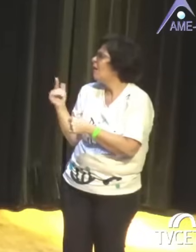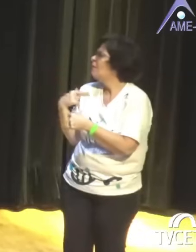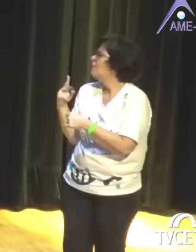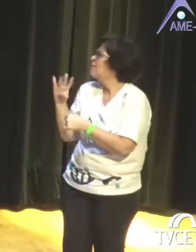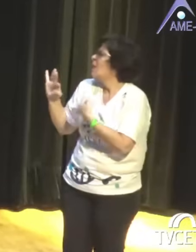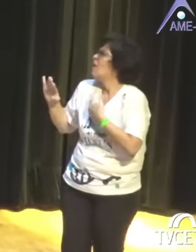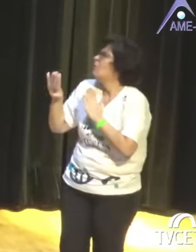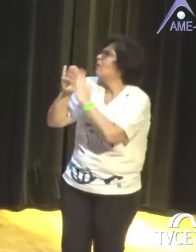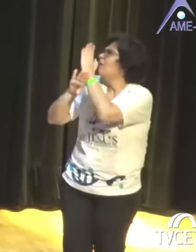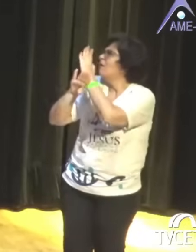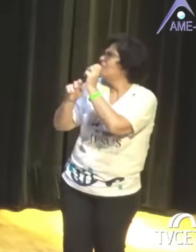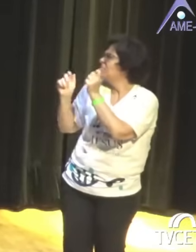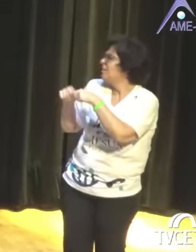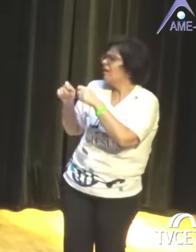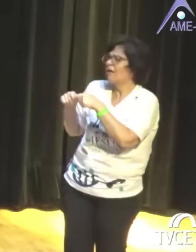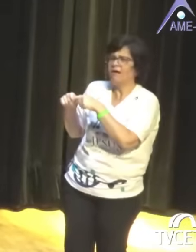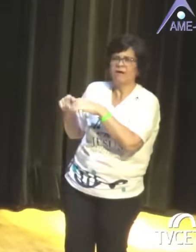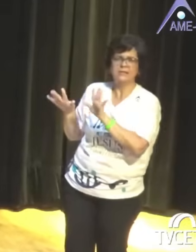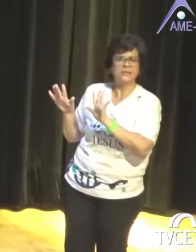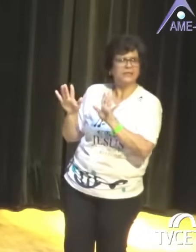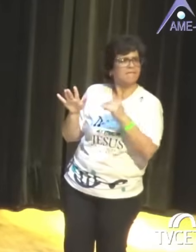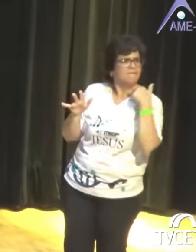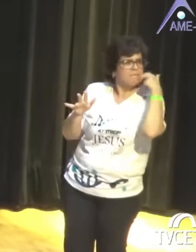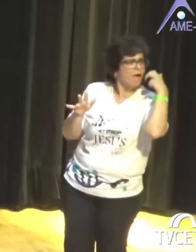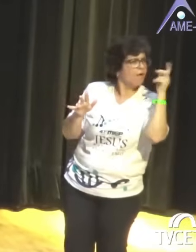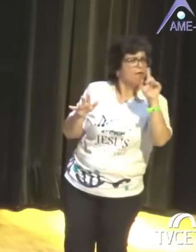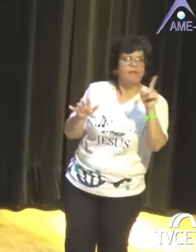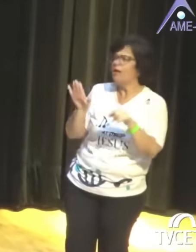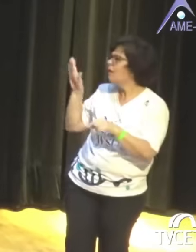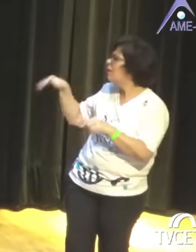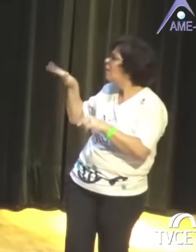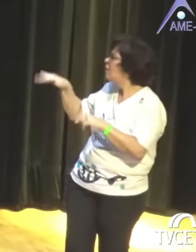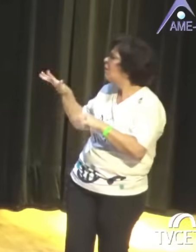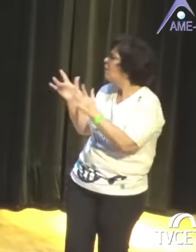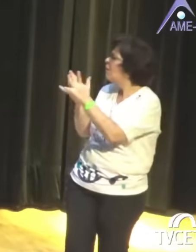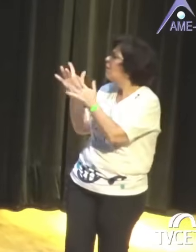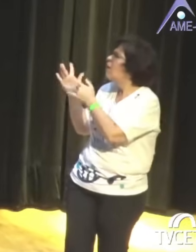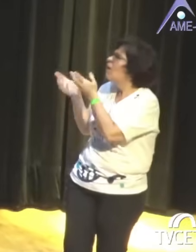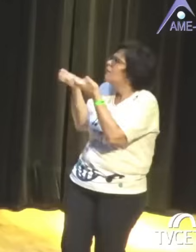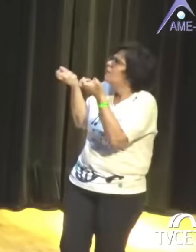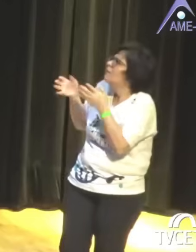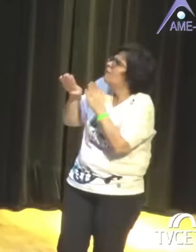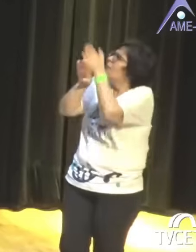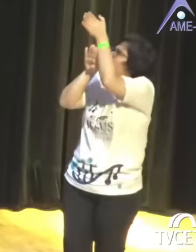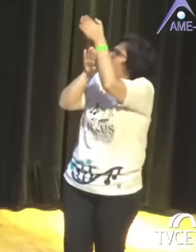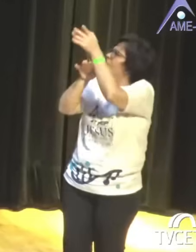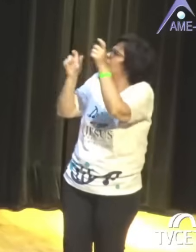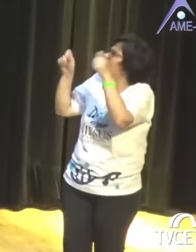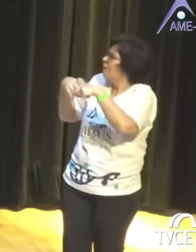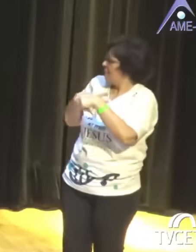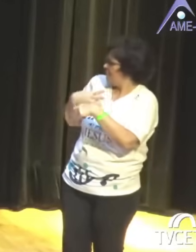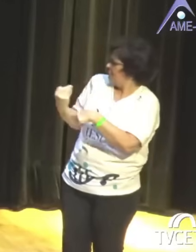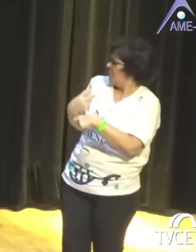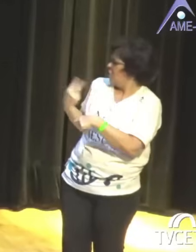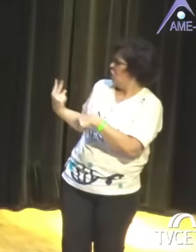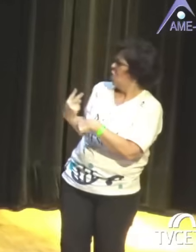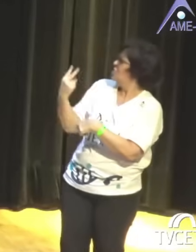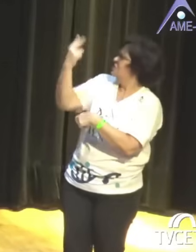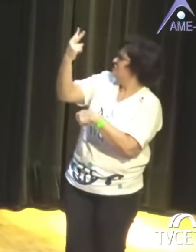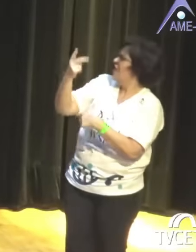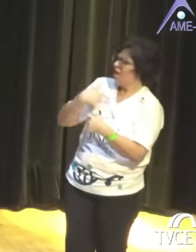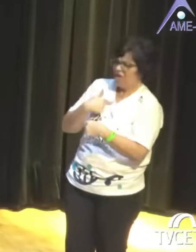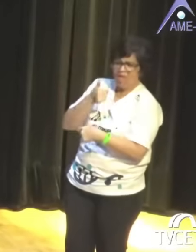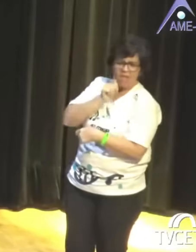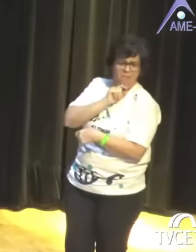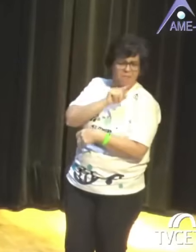ela não se nem franziu não já chegou pedindo um espaçozinho pros dois filhos e